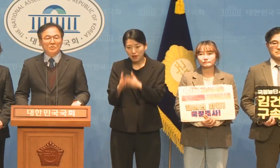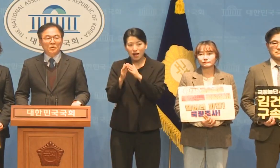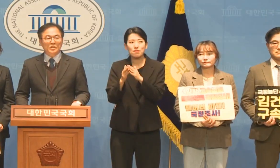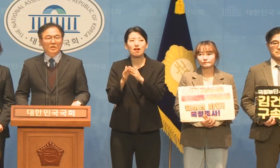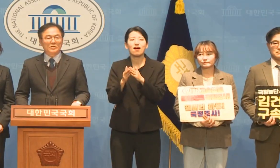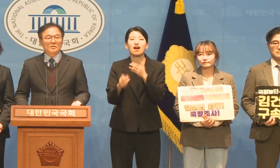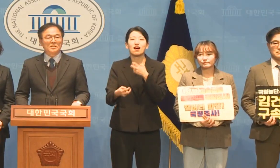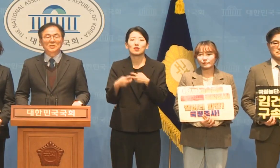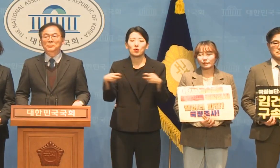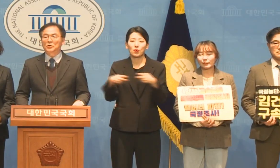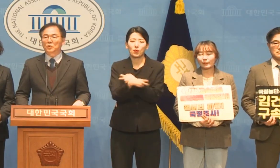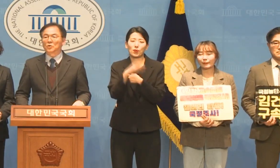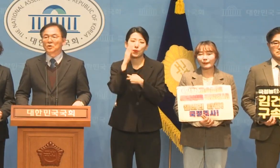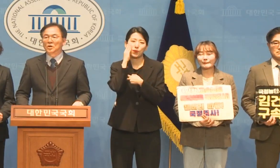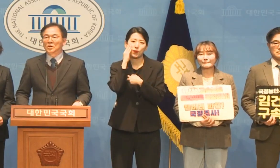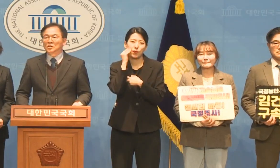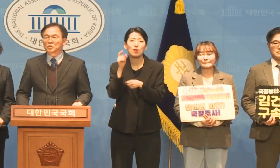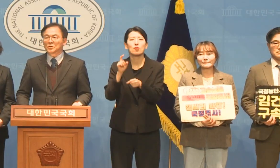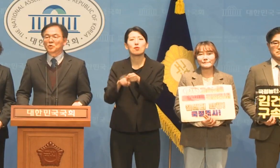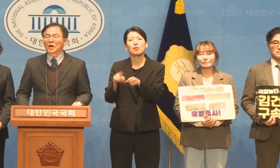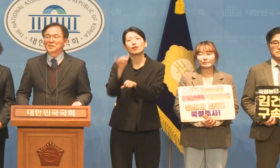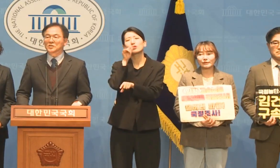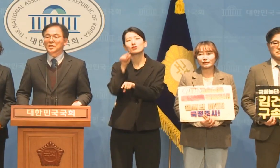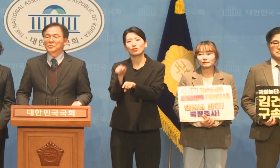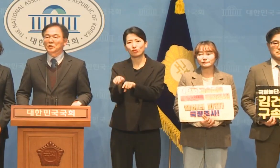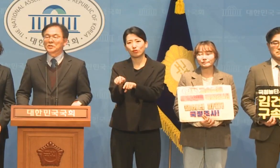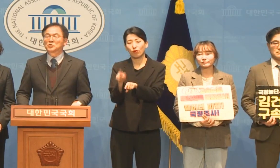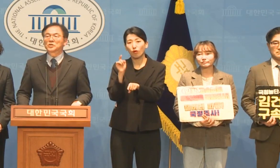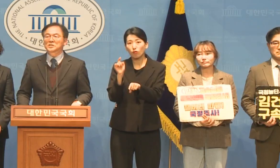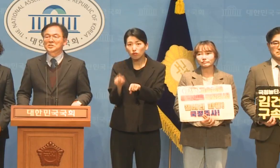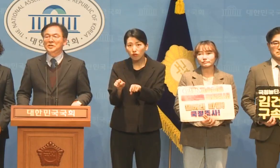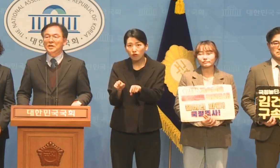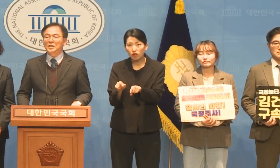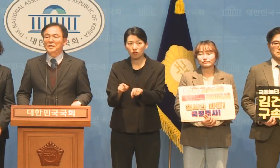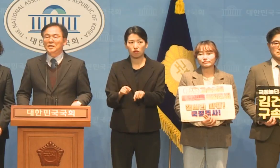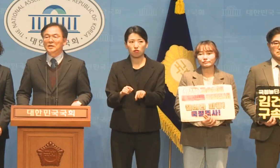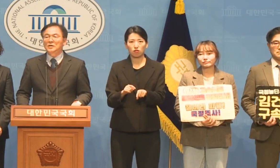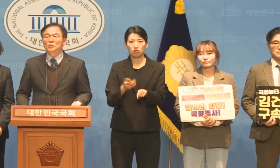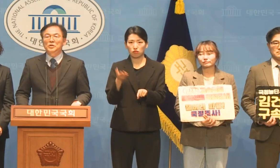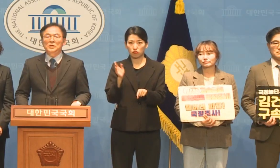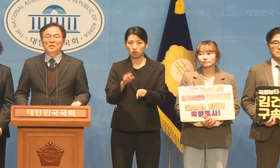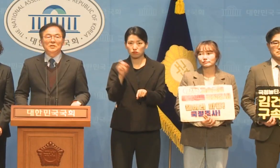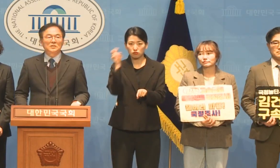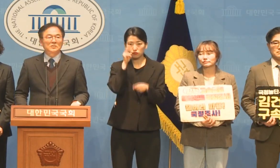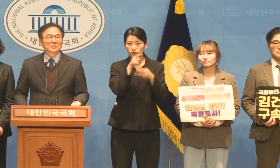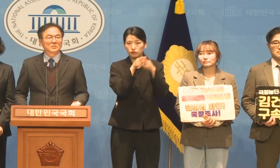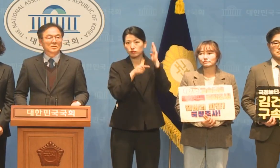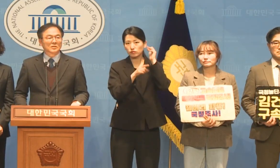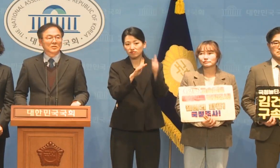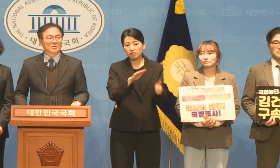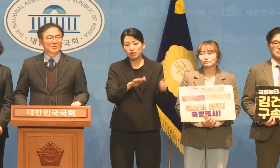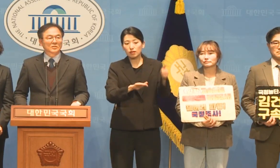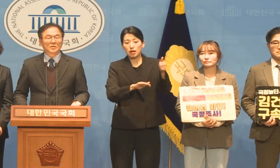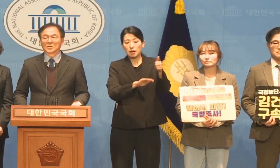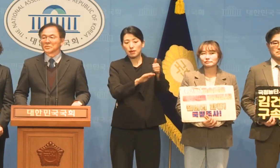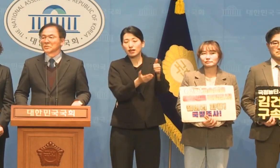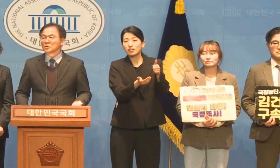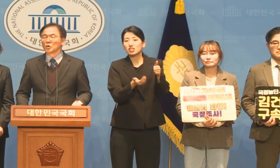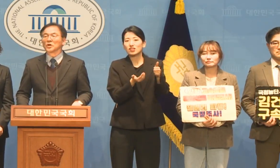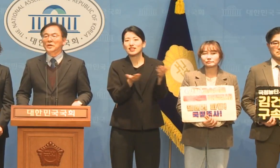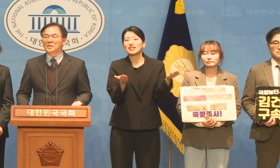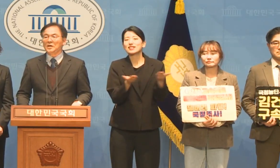윤석열 대통령이 바로 취임도 하기 전에 바로 인수위 시절에 우리